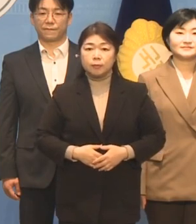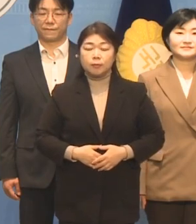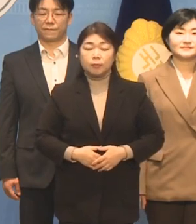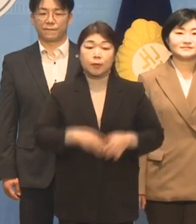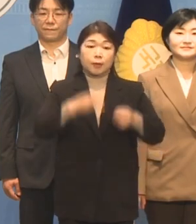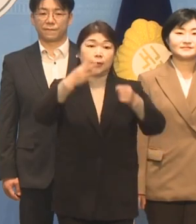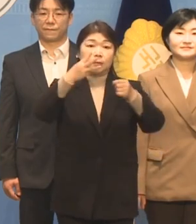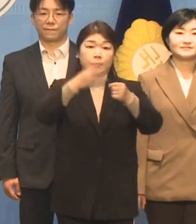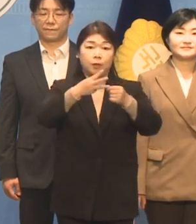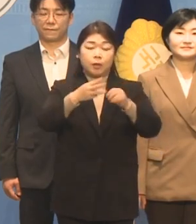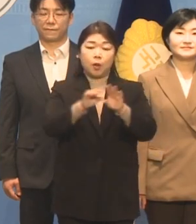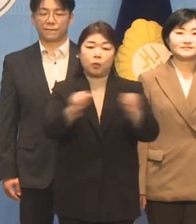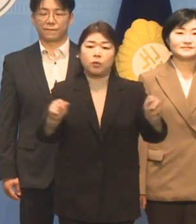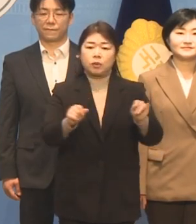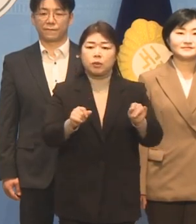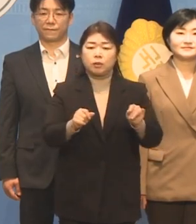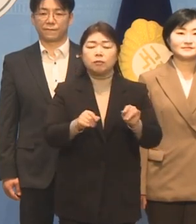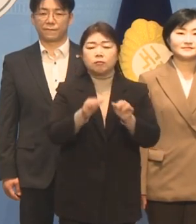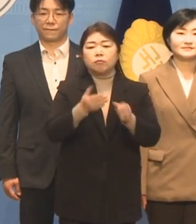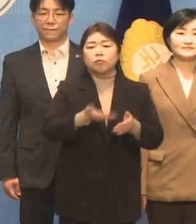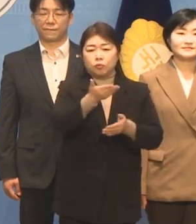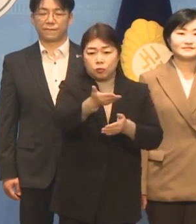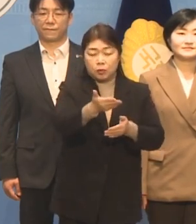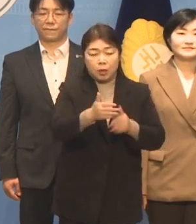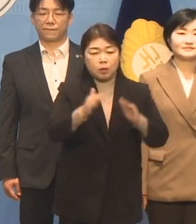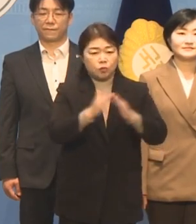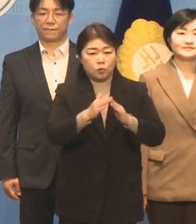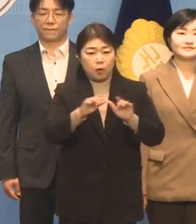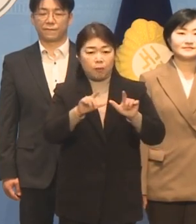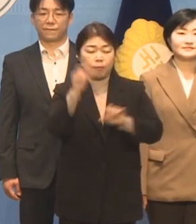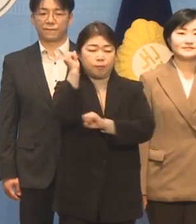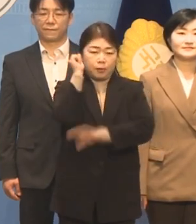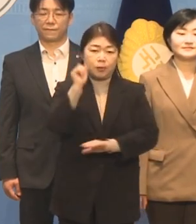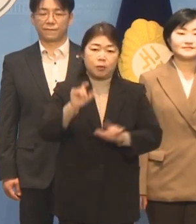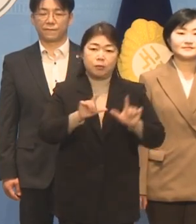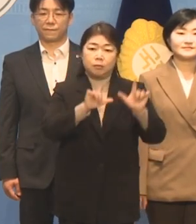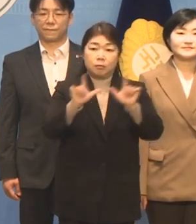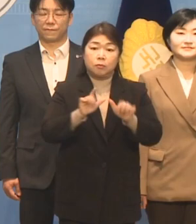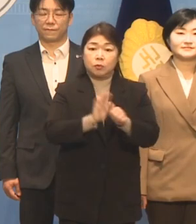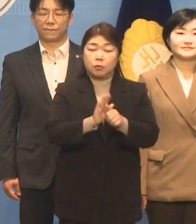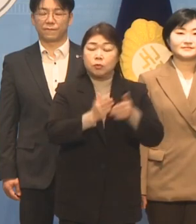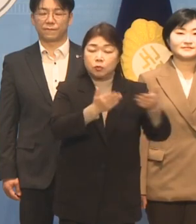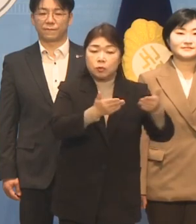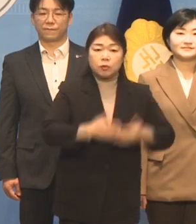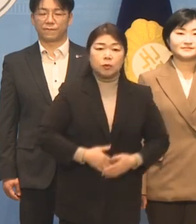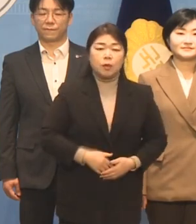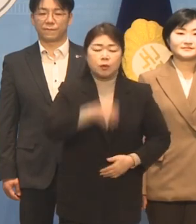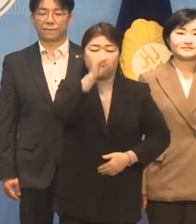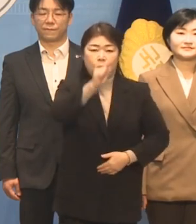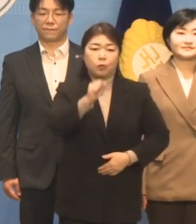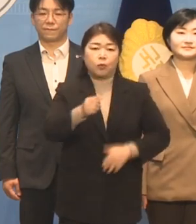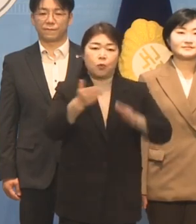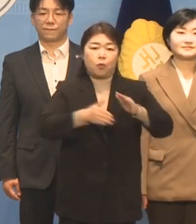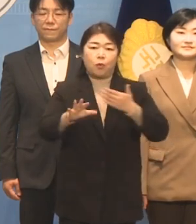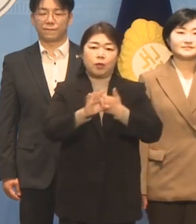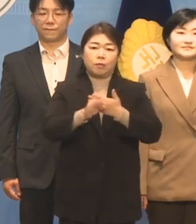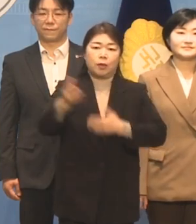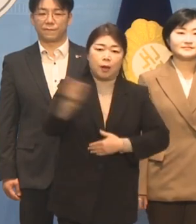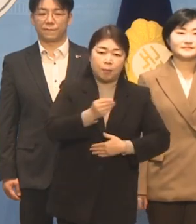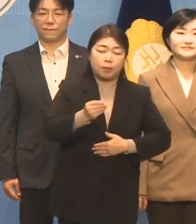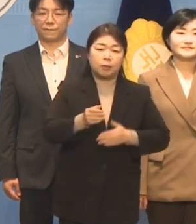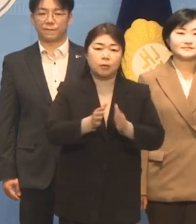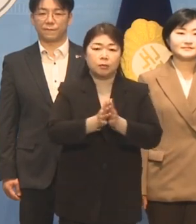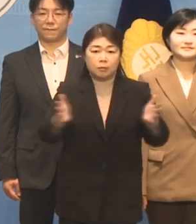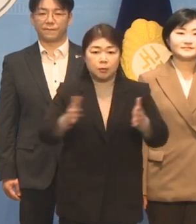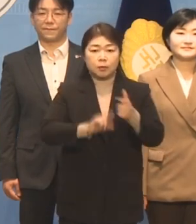셋, 토지 배당으로 주거비를 지원하고 질 좋은 공공임대를 늘리겠습니다.